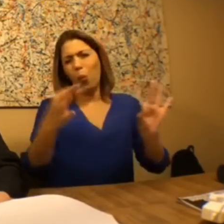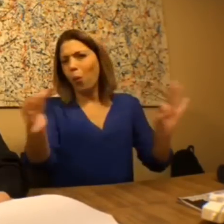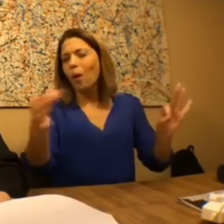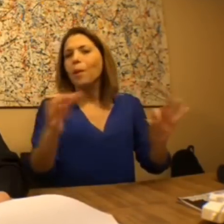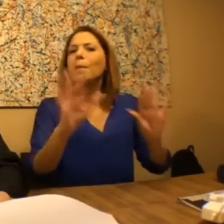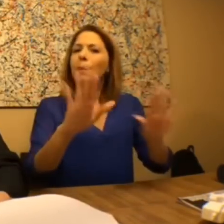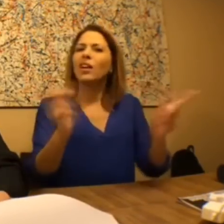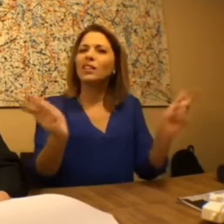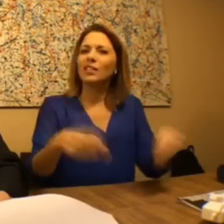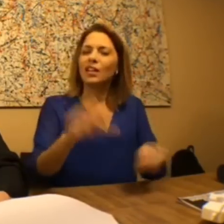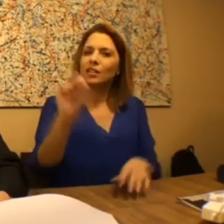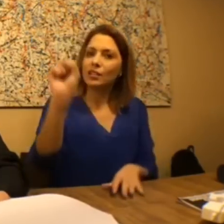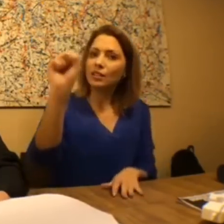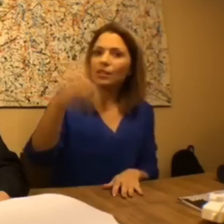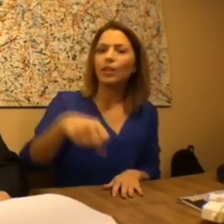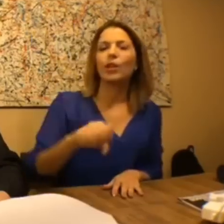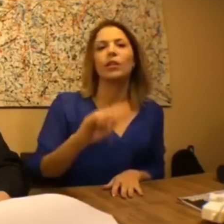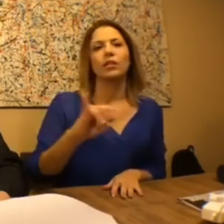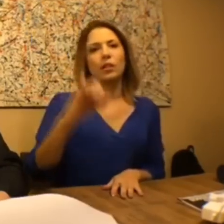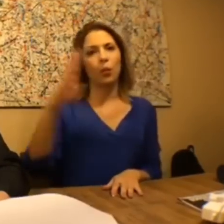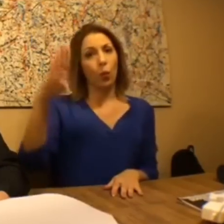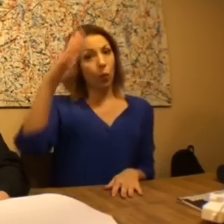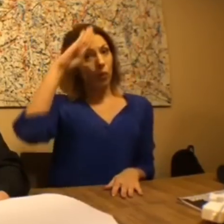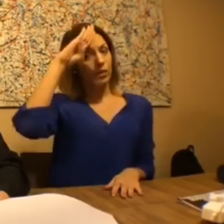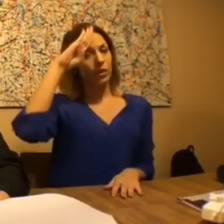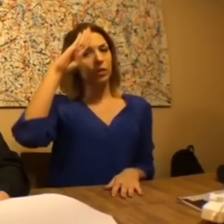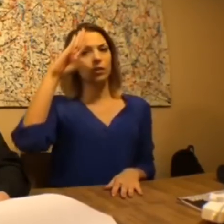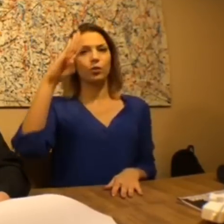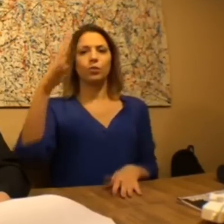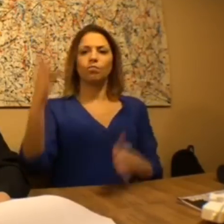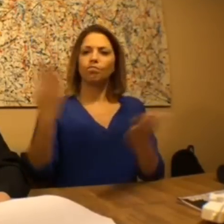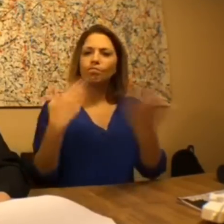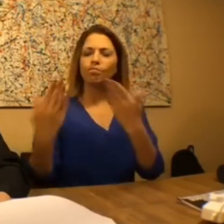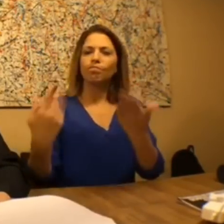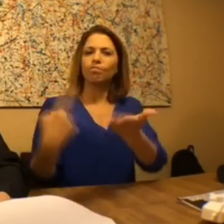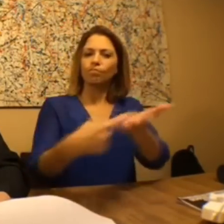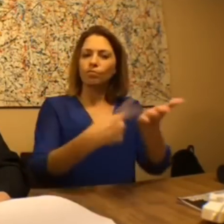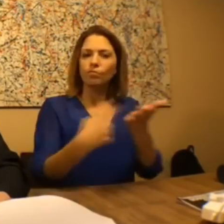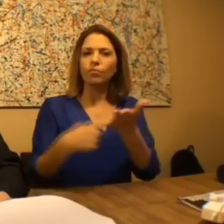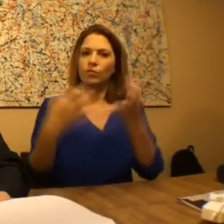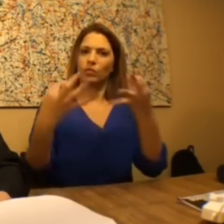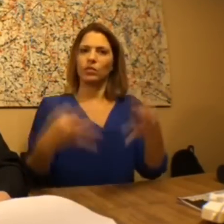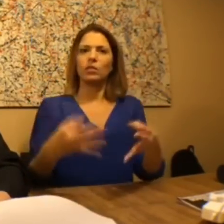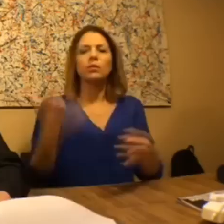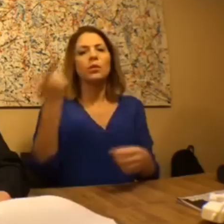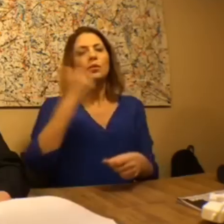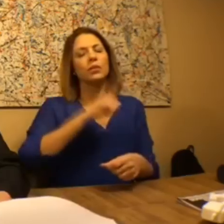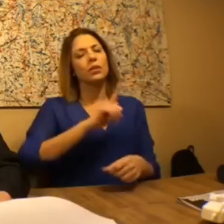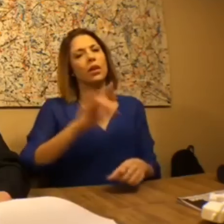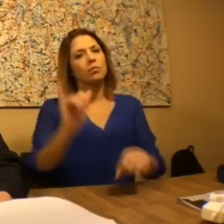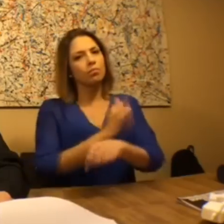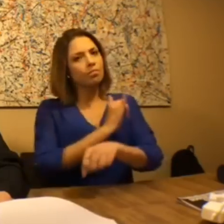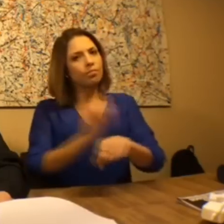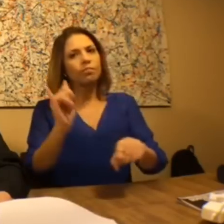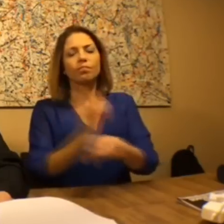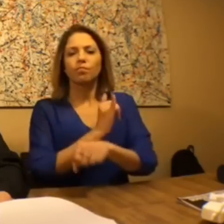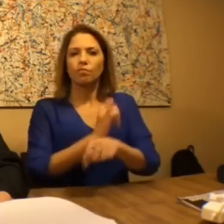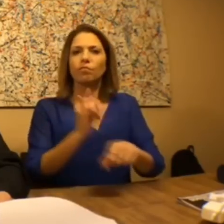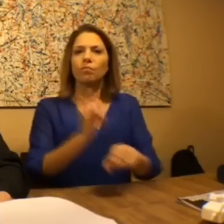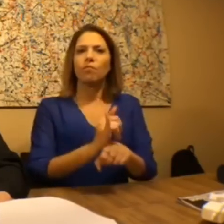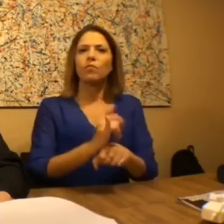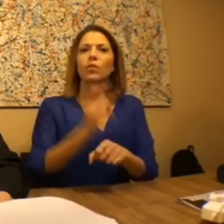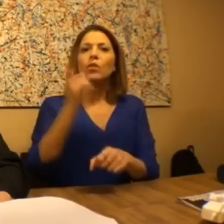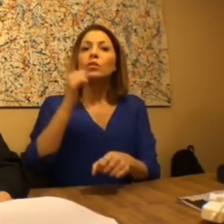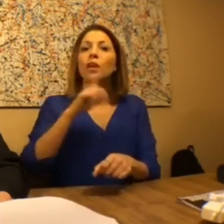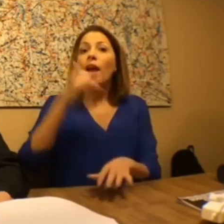Exército Brasileiro, bem conversado, quem dá missão dá os meios, né? Dá para a gente colaborar